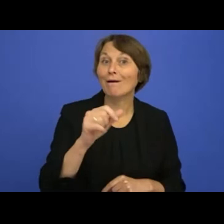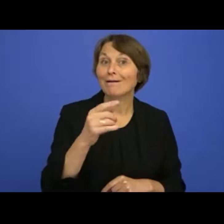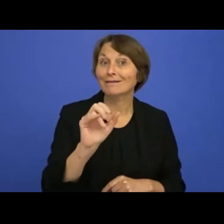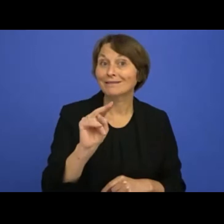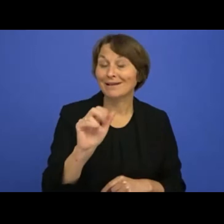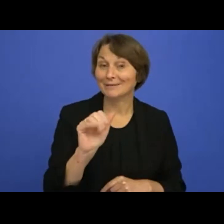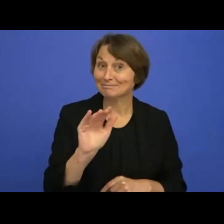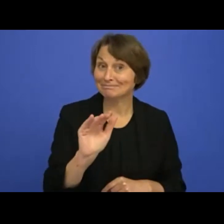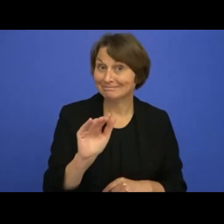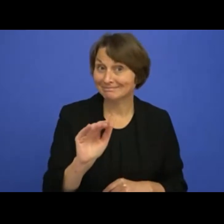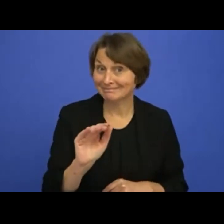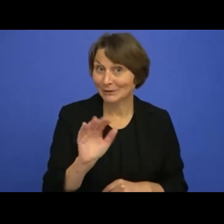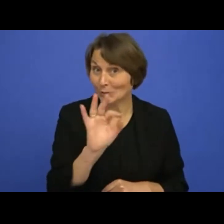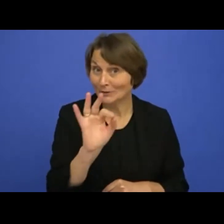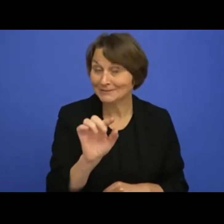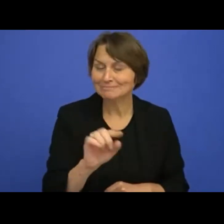répondre à la question suivante.